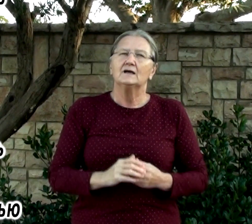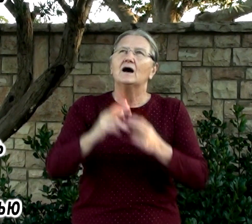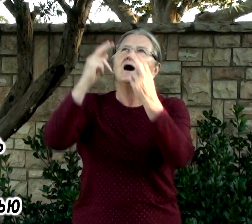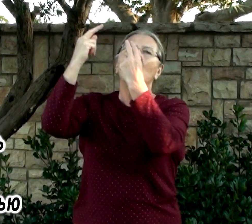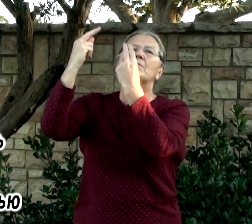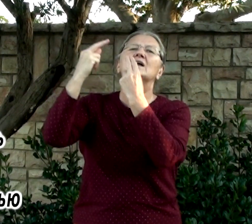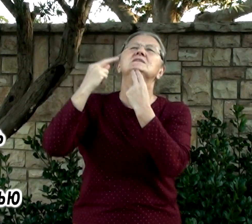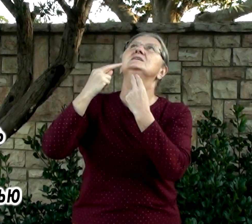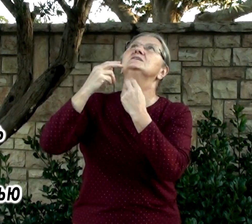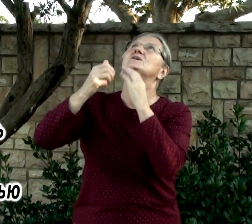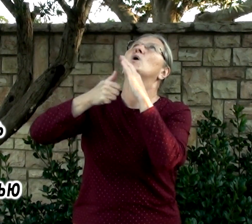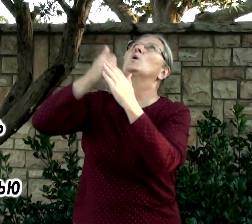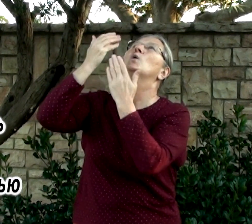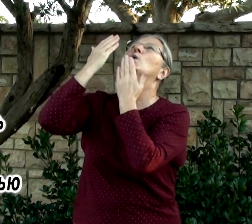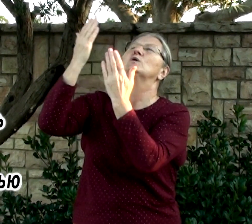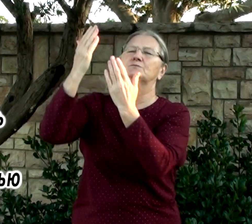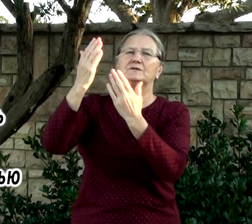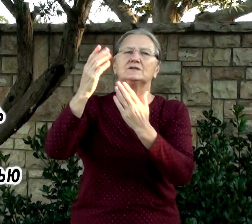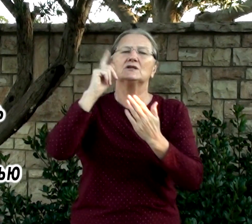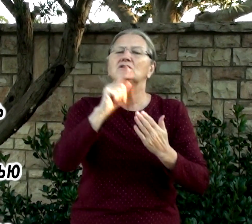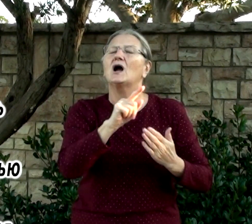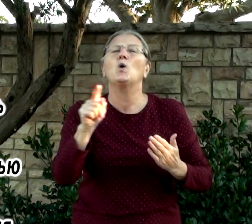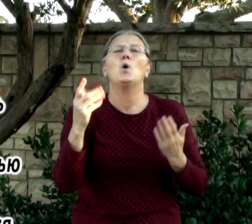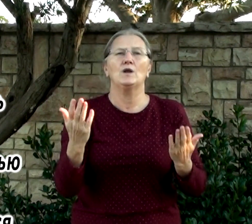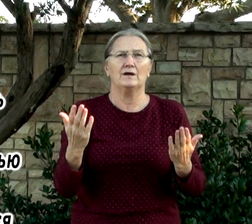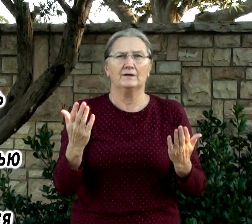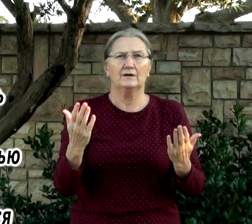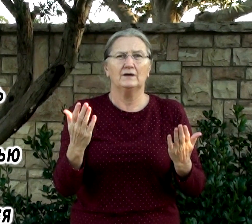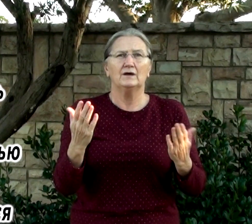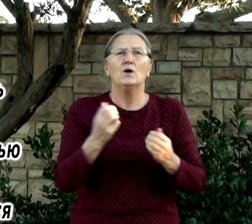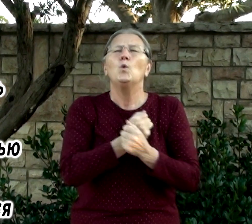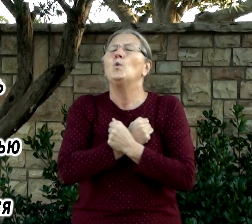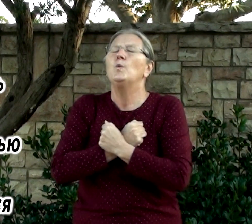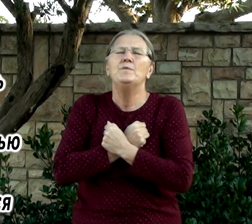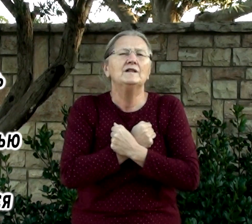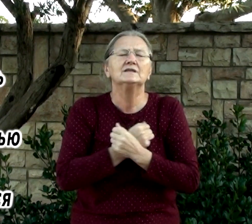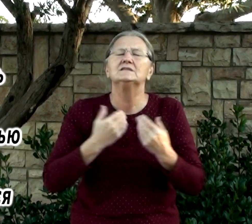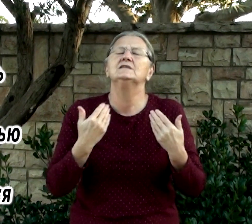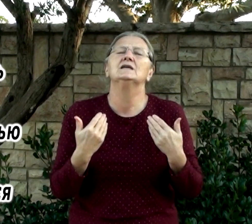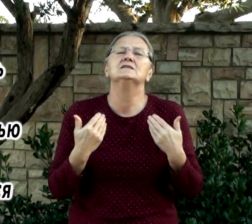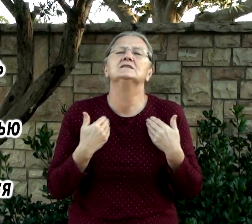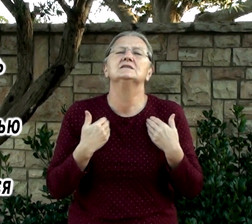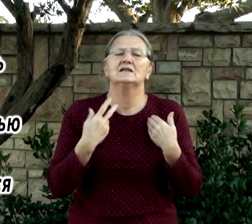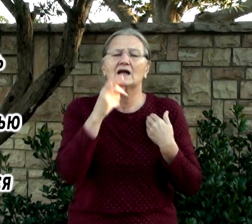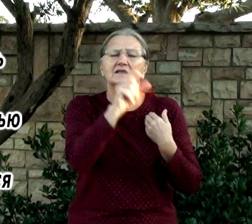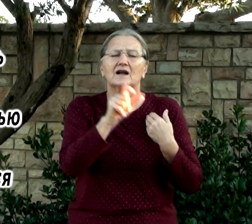Обратись, Господи, доколе, умилосердись над рабами